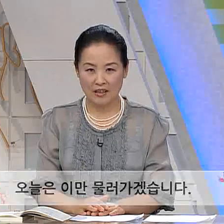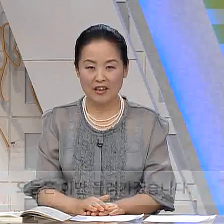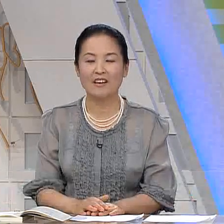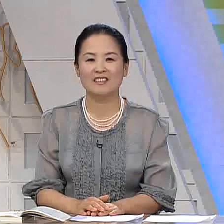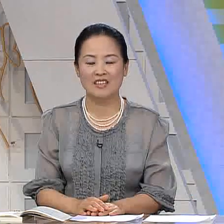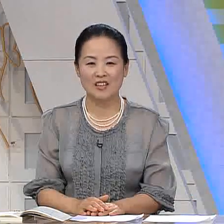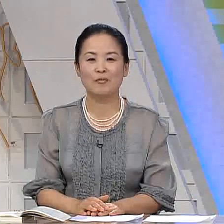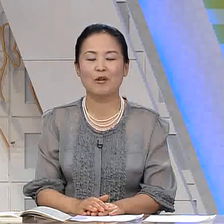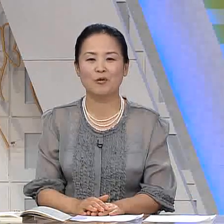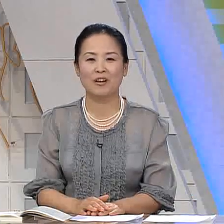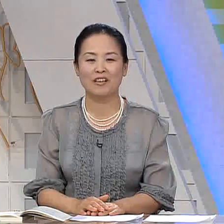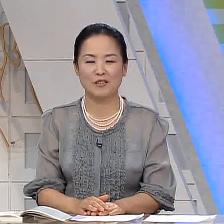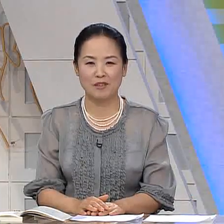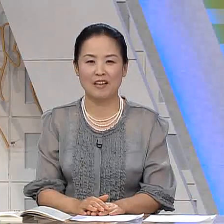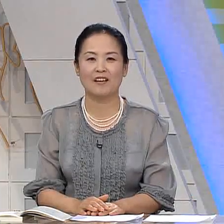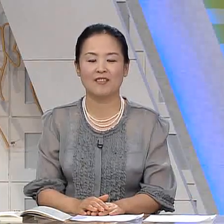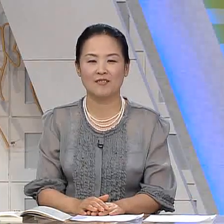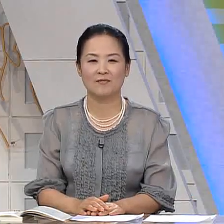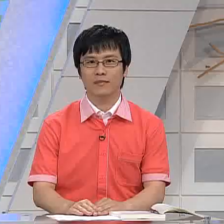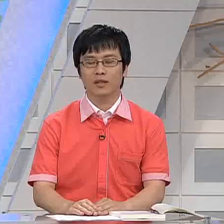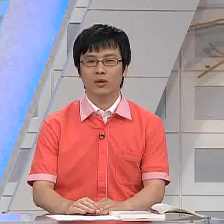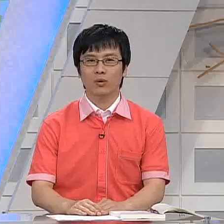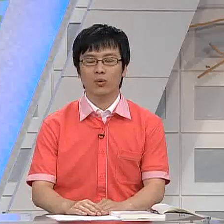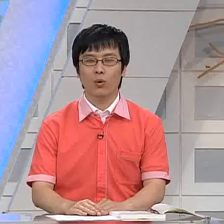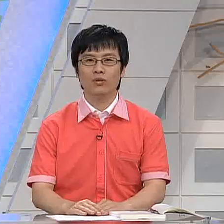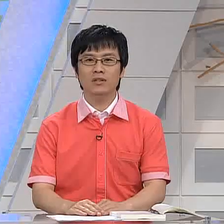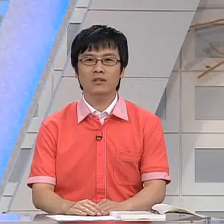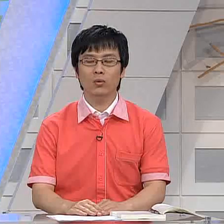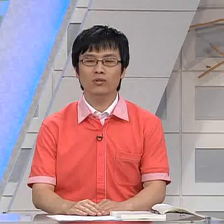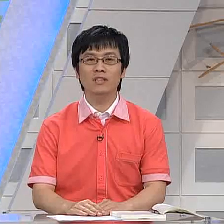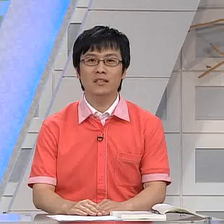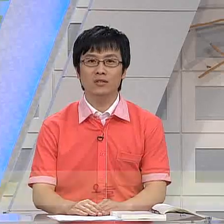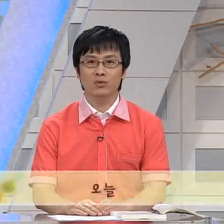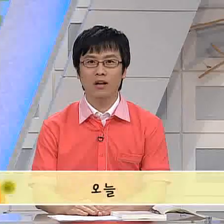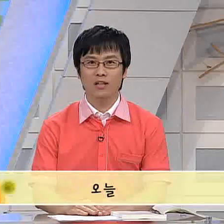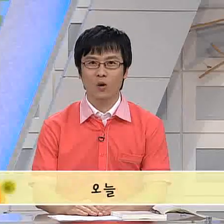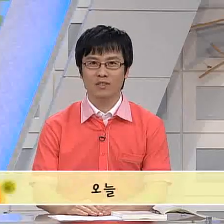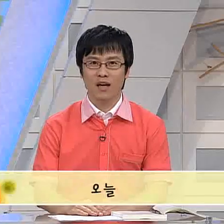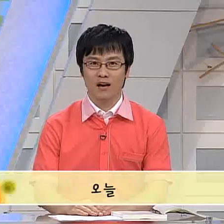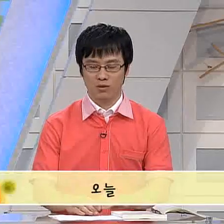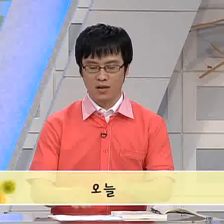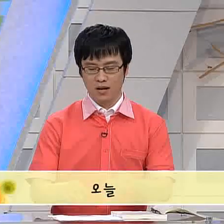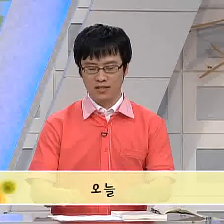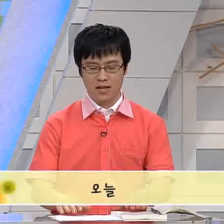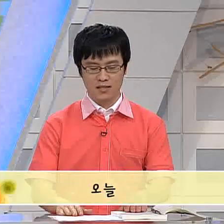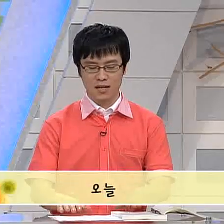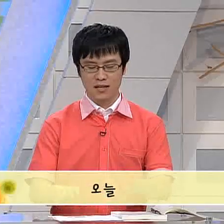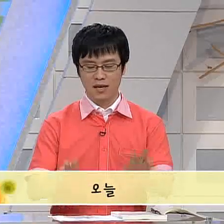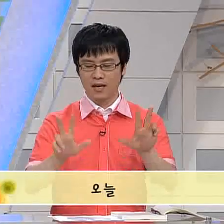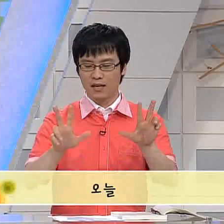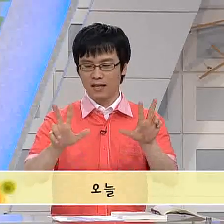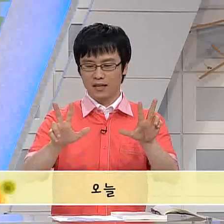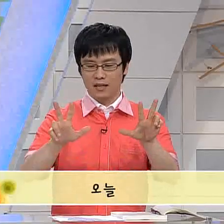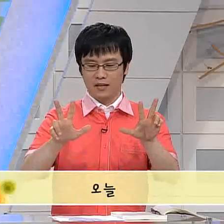함께 자세히 배워보도록 하겠습니다. 오늘이라는 수화가 나옵니다. 우리가 지난 시간에